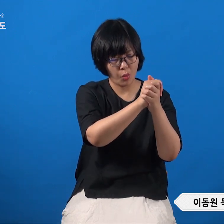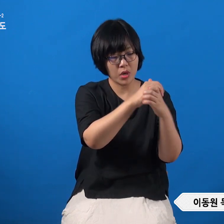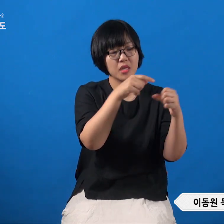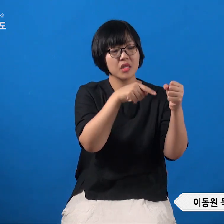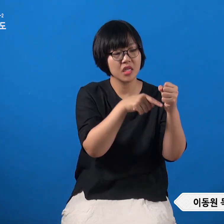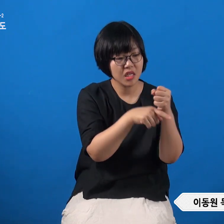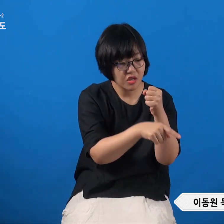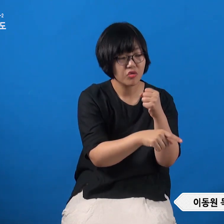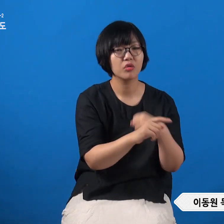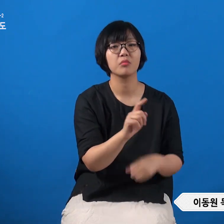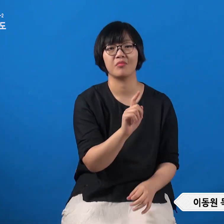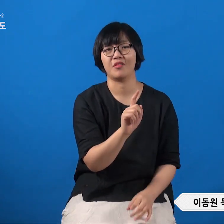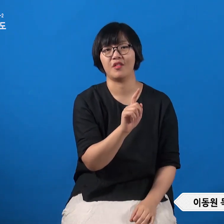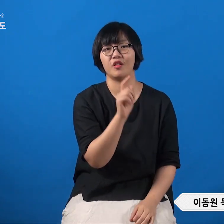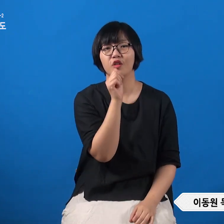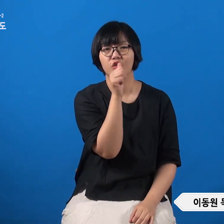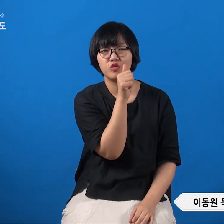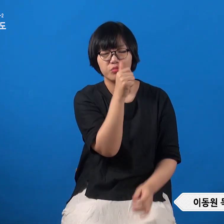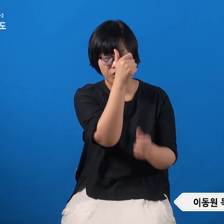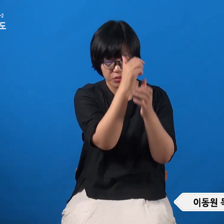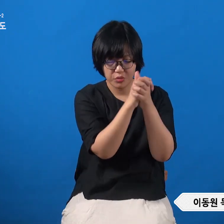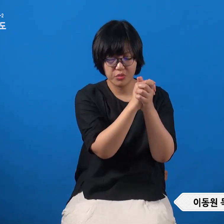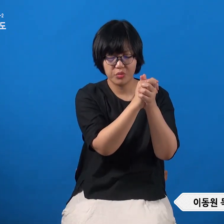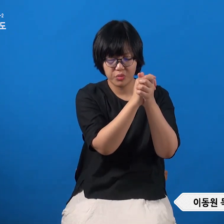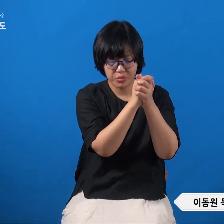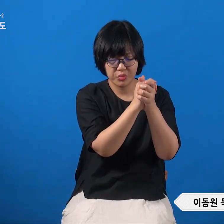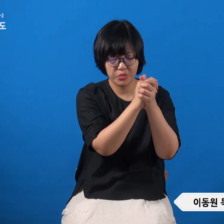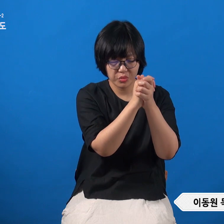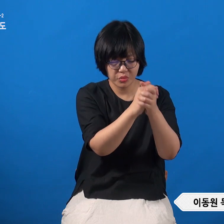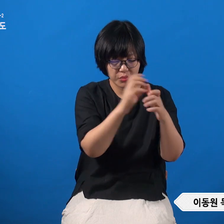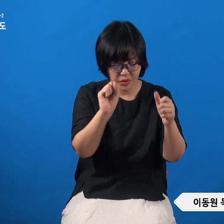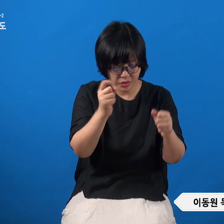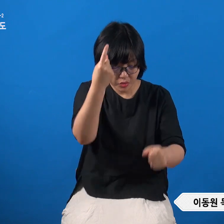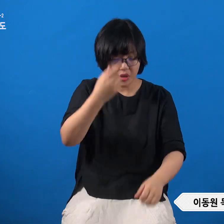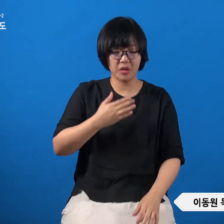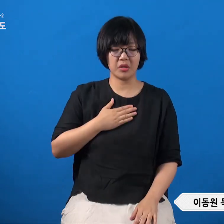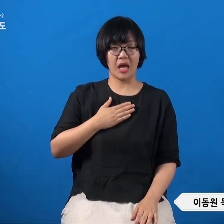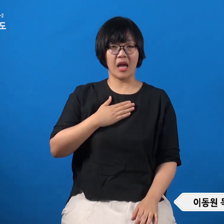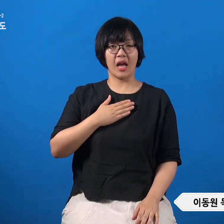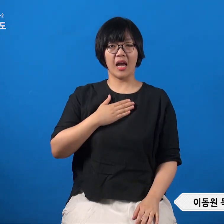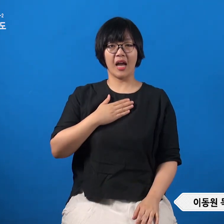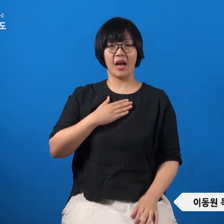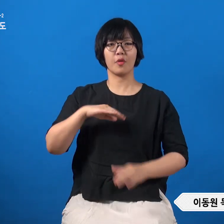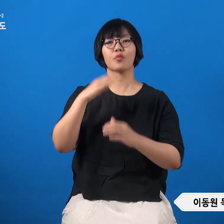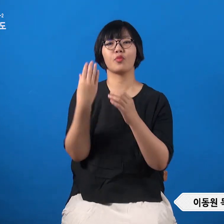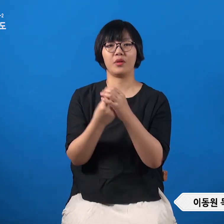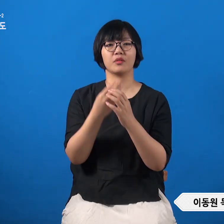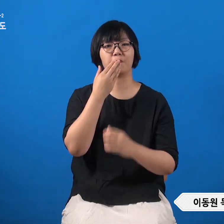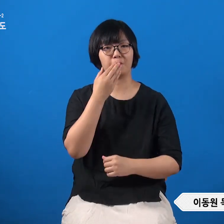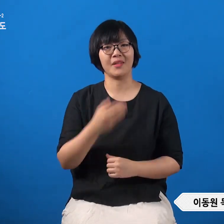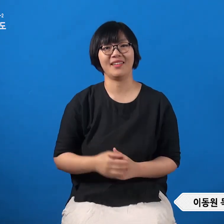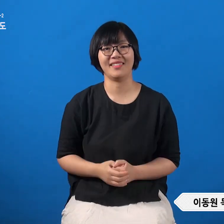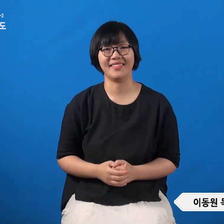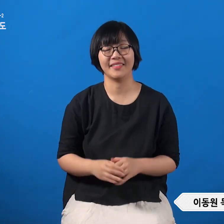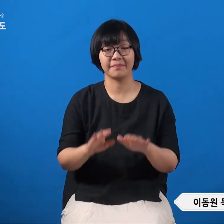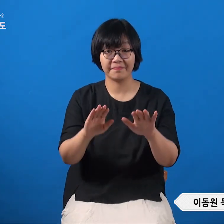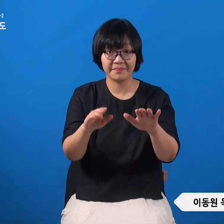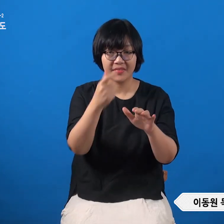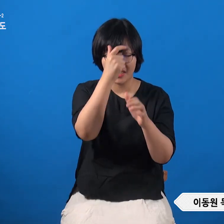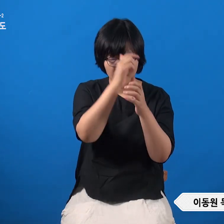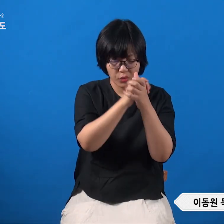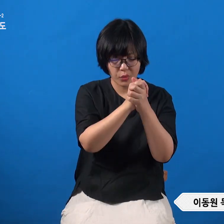첫째는 중보기도는 우리의 사람됨에 영향을 끼치기 때문입니다. 우리가 기도할 때